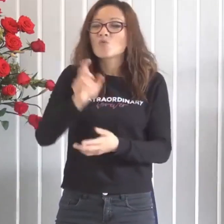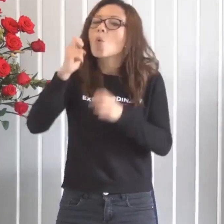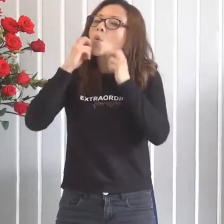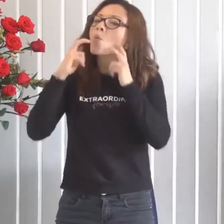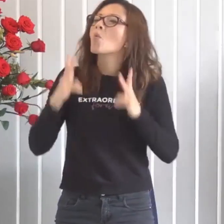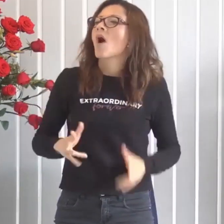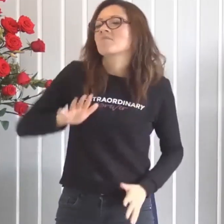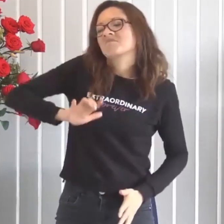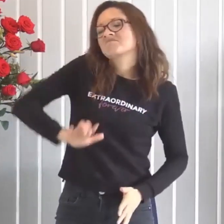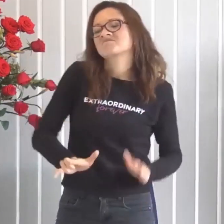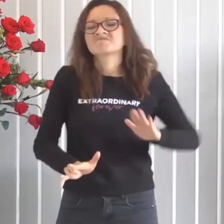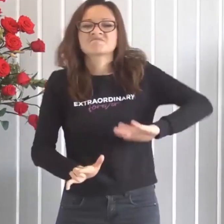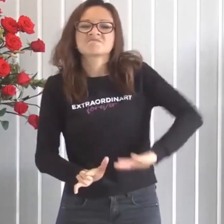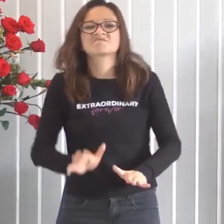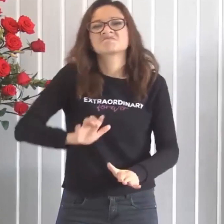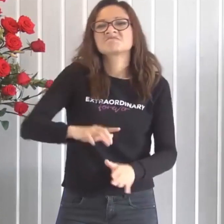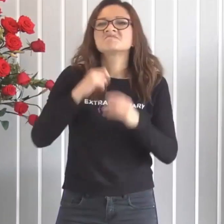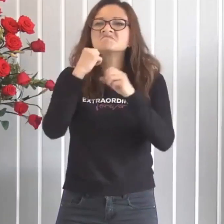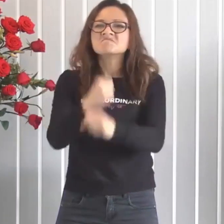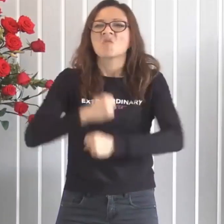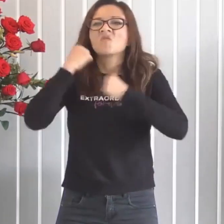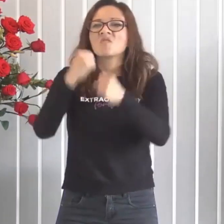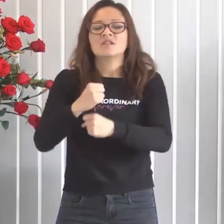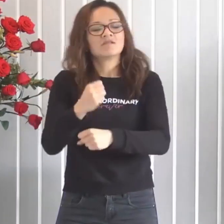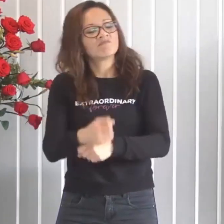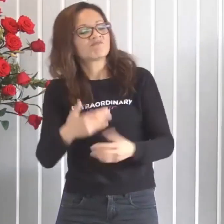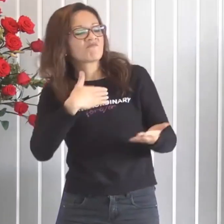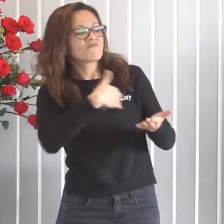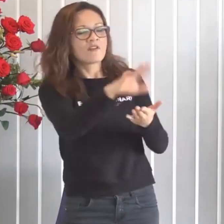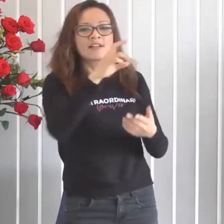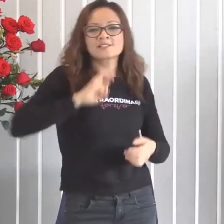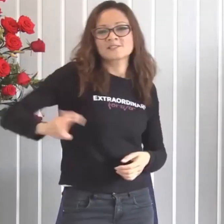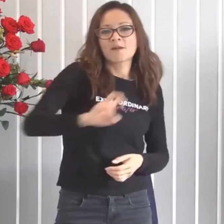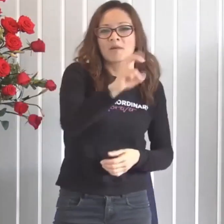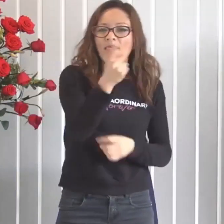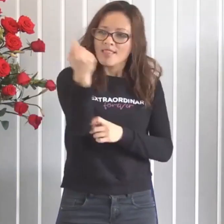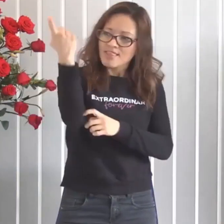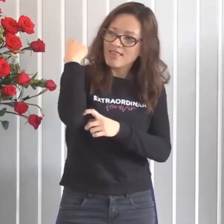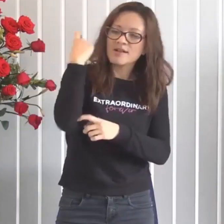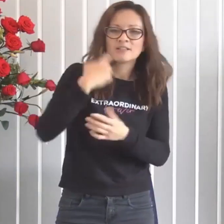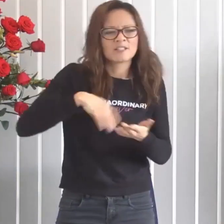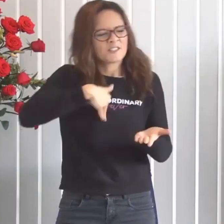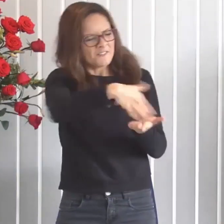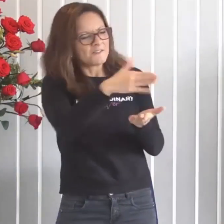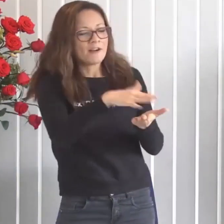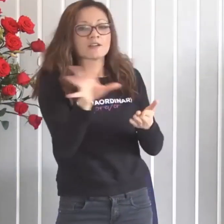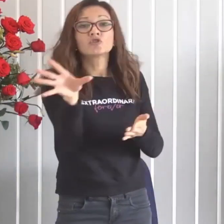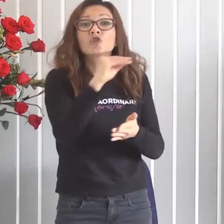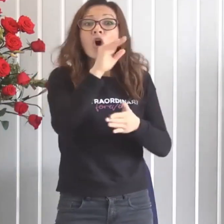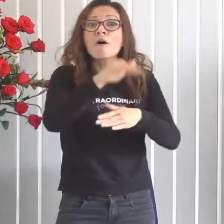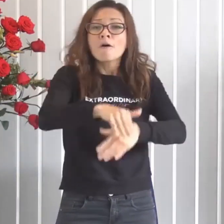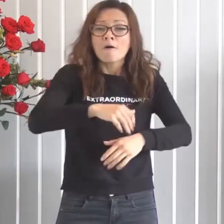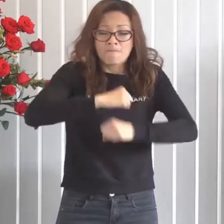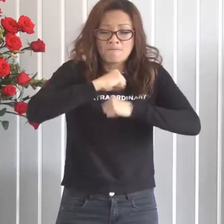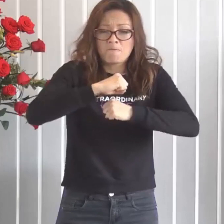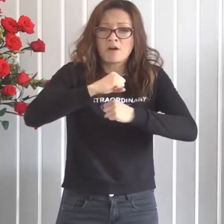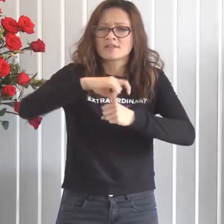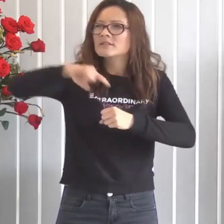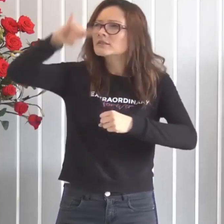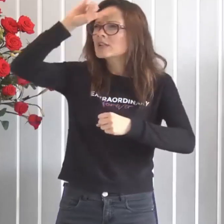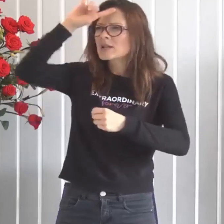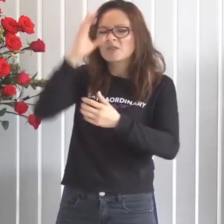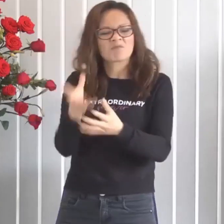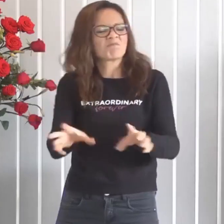cuerpo. Nos diste la potestad de hollar serpientes y escorpiones y sobre toda fuerza del enemigo.